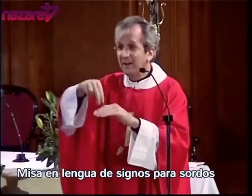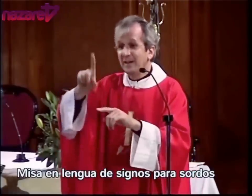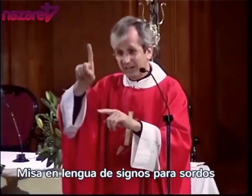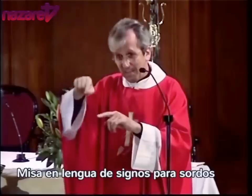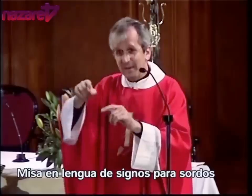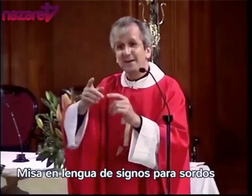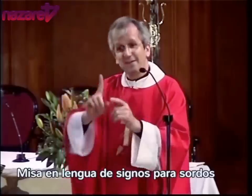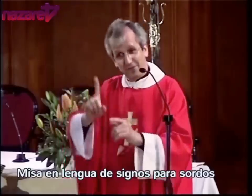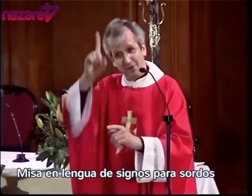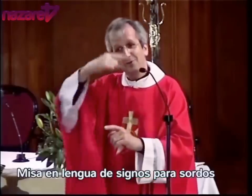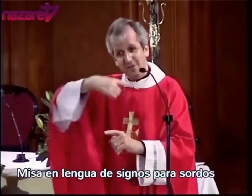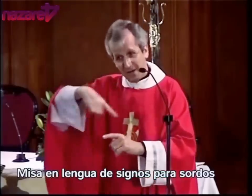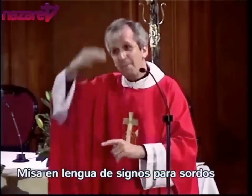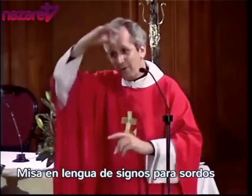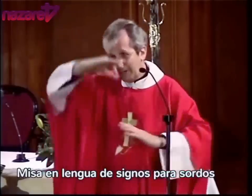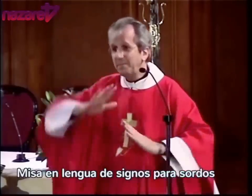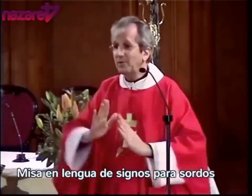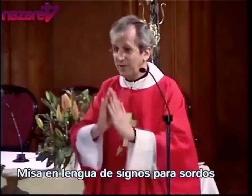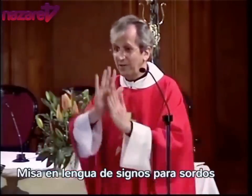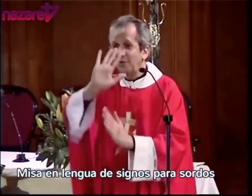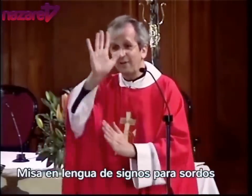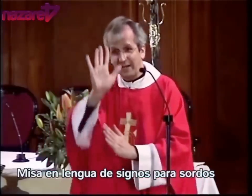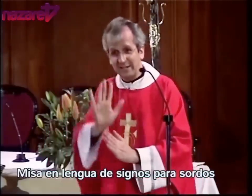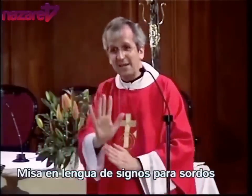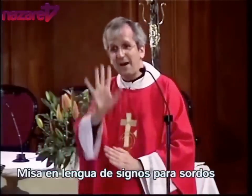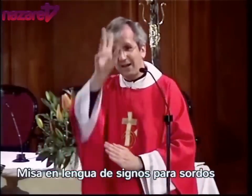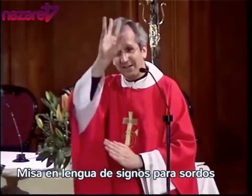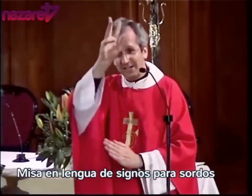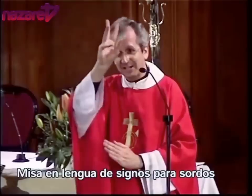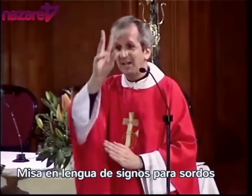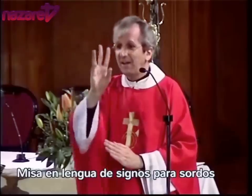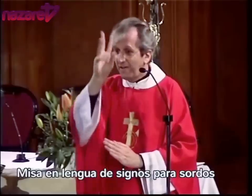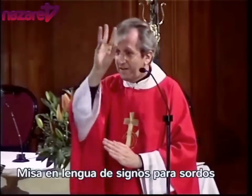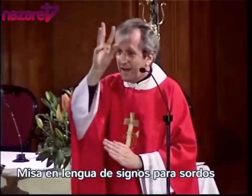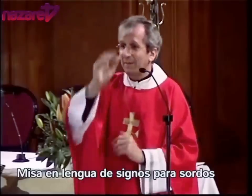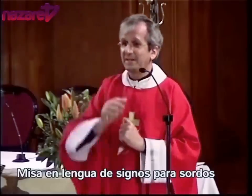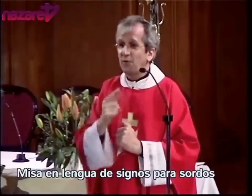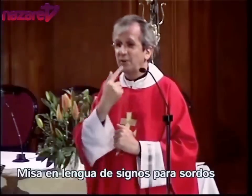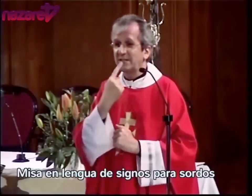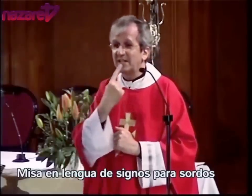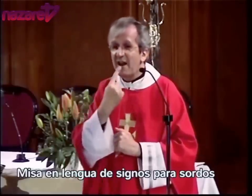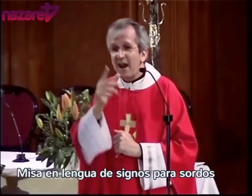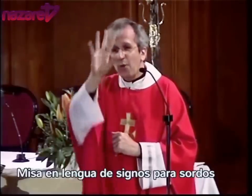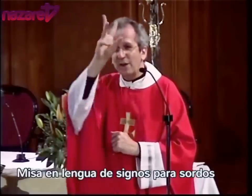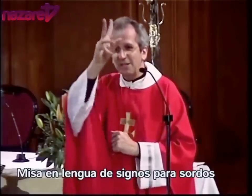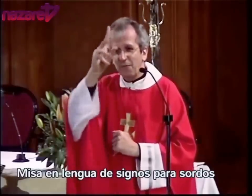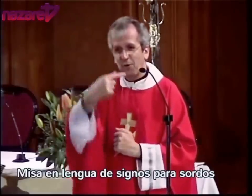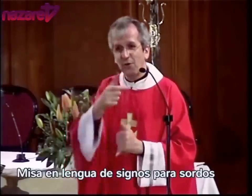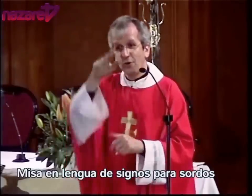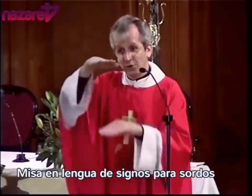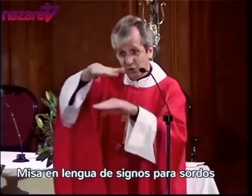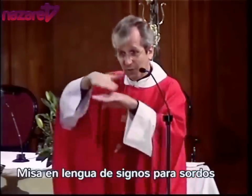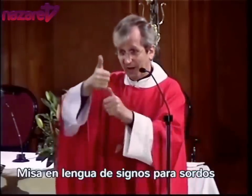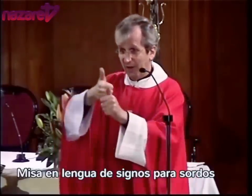resurrección, también Dios envió al Espíritu Santo en esa imagen de esas llamas de fuego, de estas lenguas de